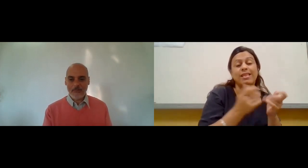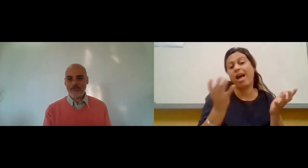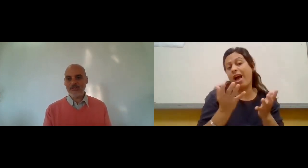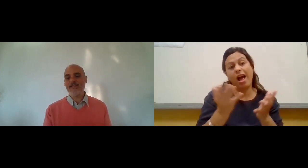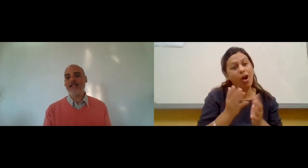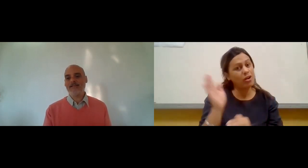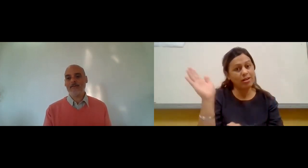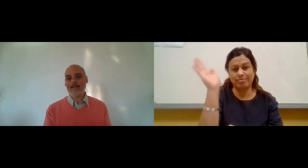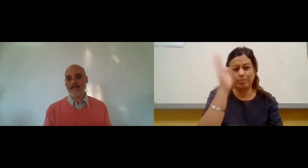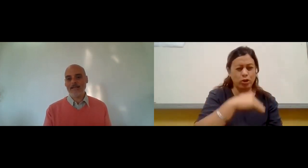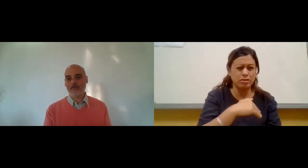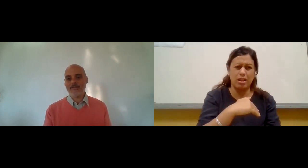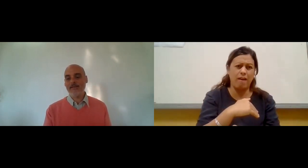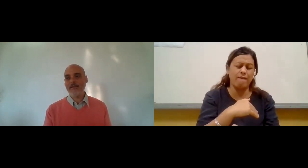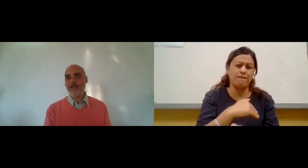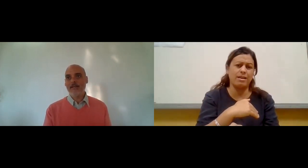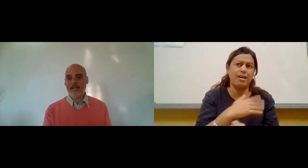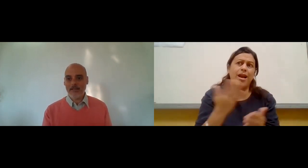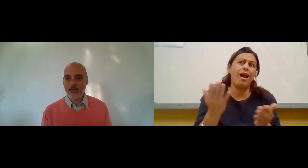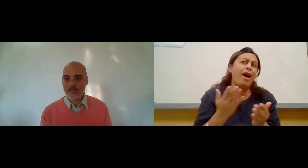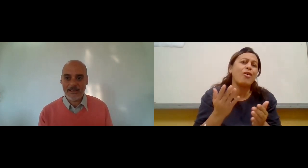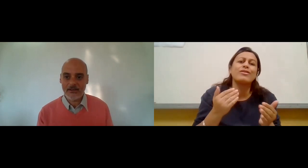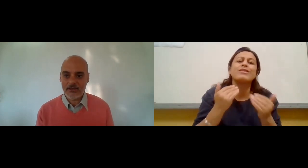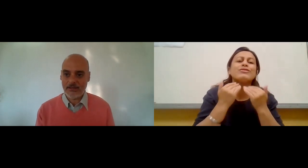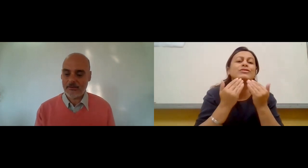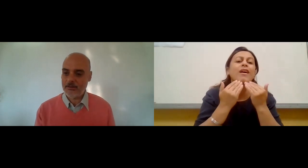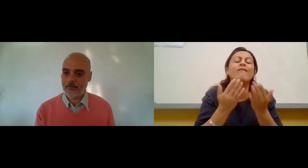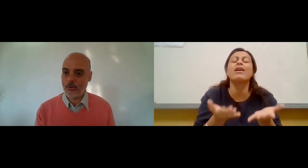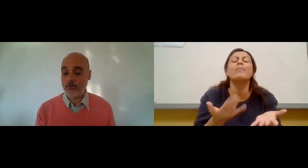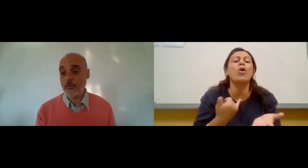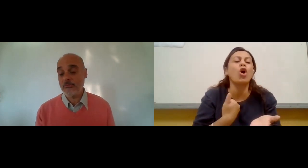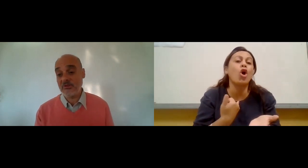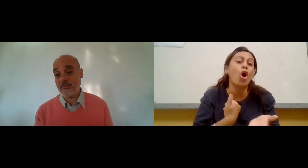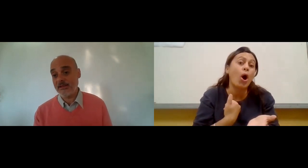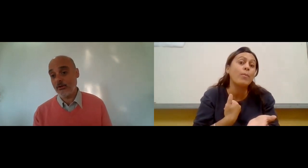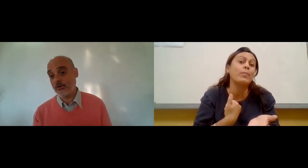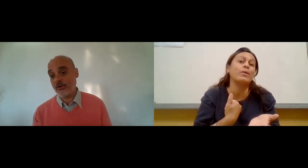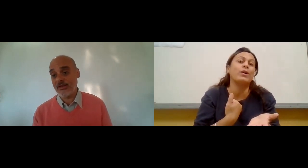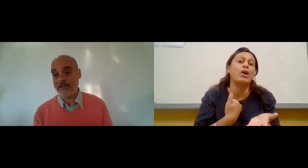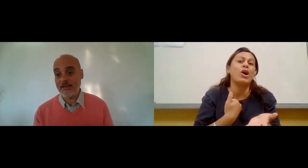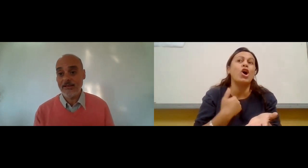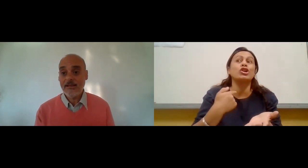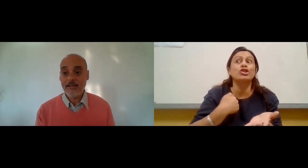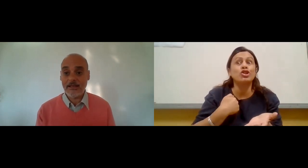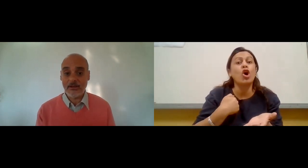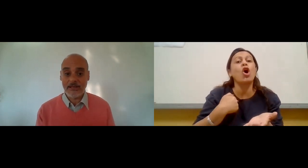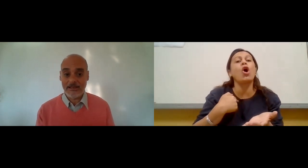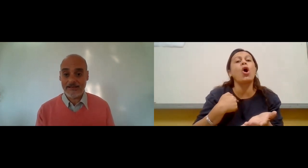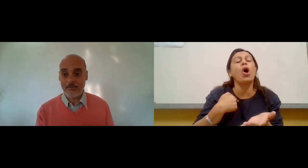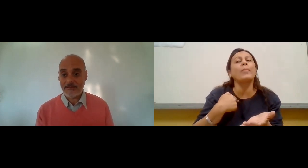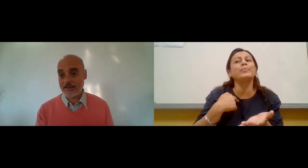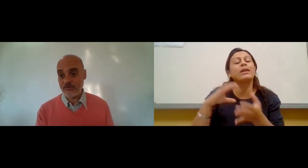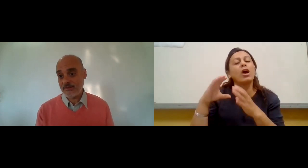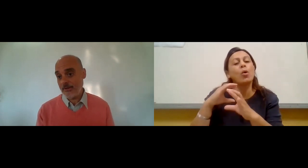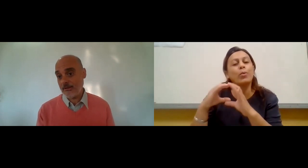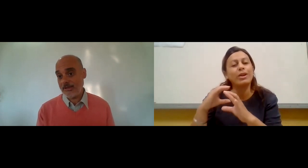no sabemos si siquiera se va a hacer esto así. Creemos que en realidad, creo que, por lo que estuve conversando con otro docente, creo que el